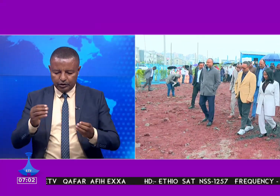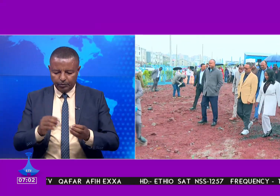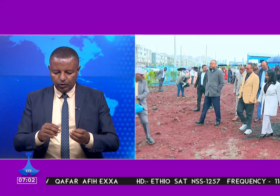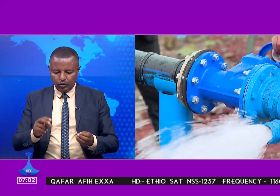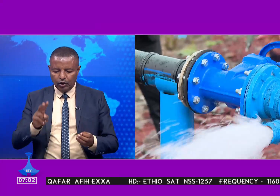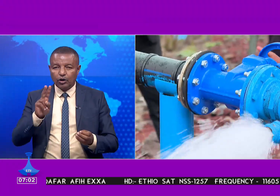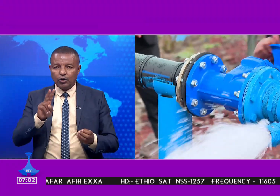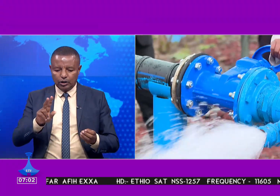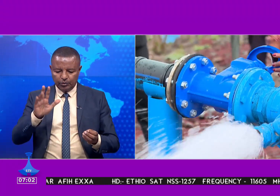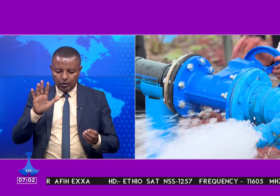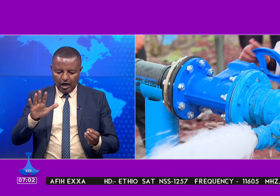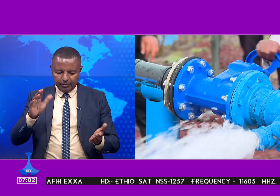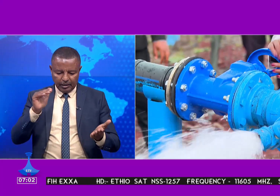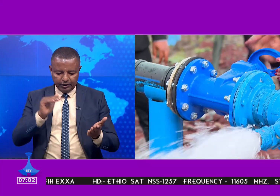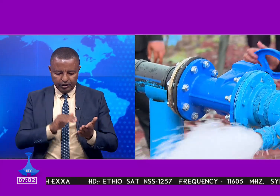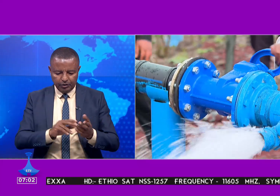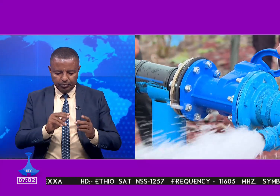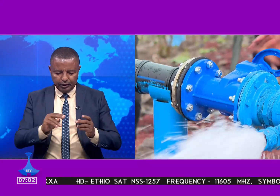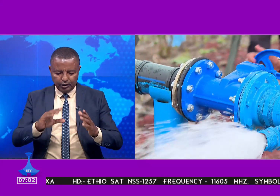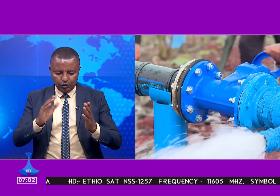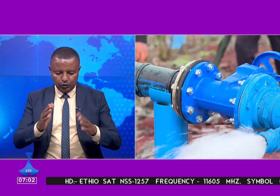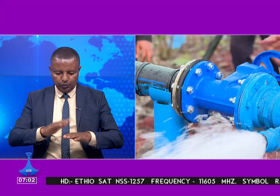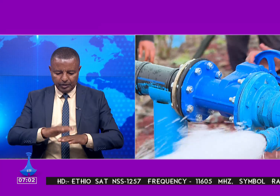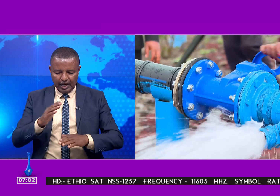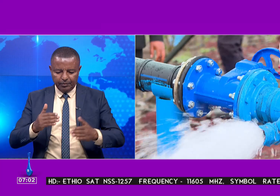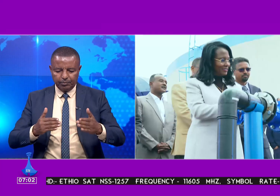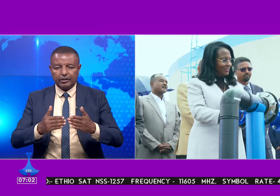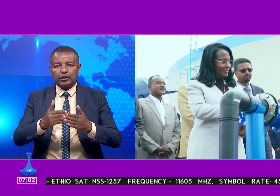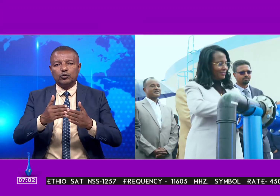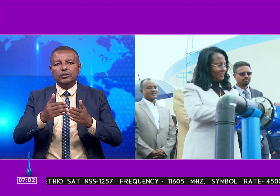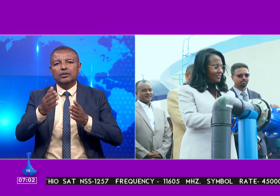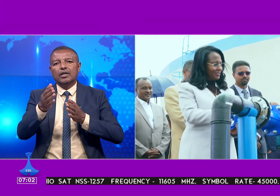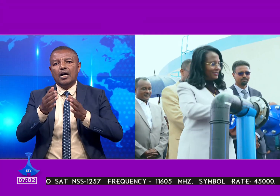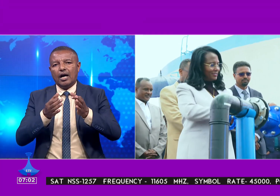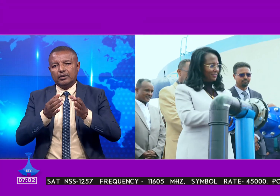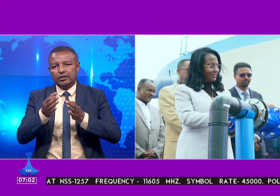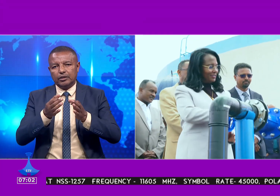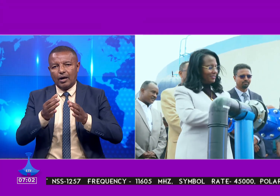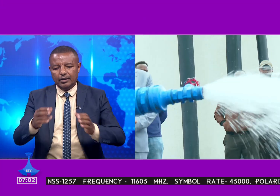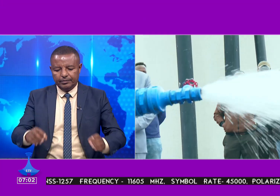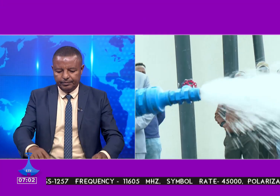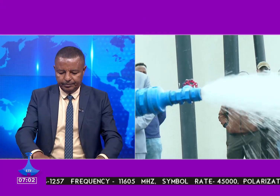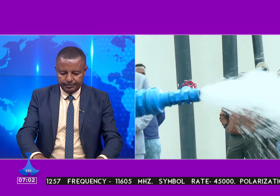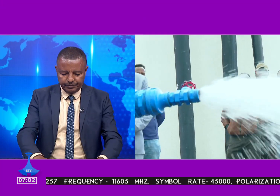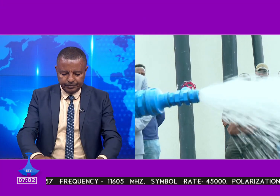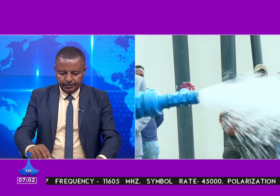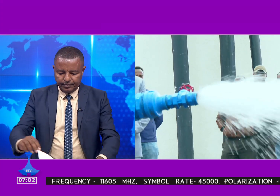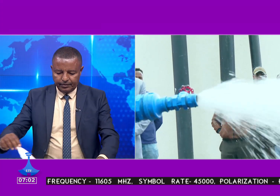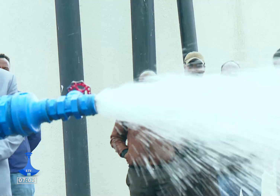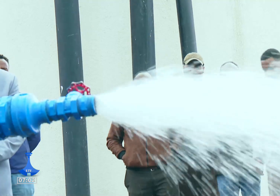ፕሮጀክት ጨምሮ ከ250 ሺህ ሜትር ክዩብ በላይ መድረሱን አስገንዝበዋል።